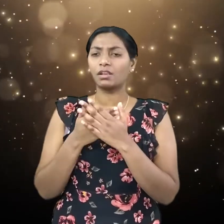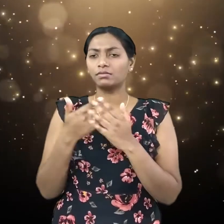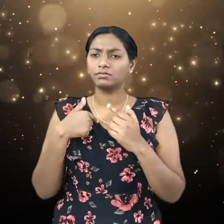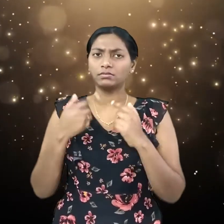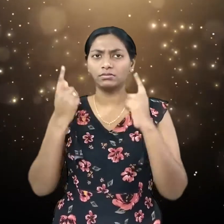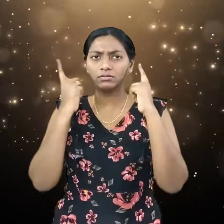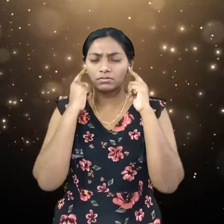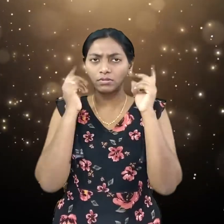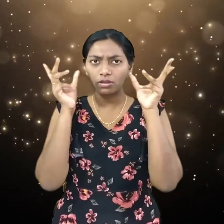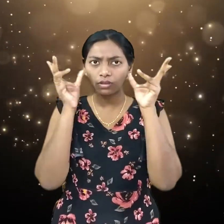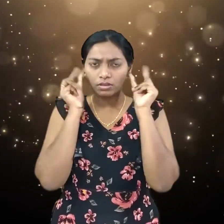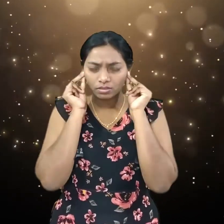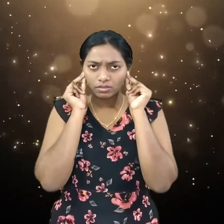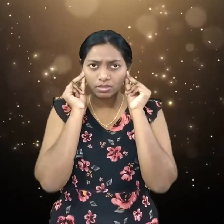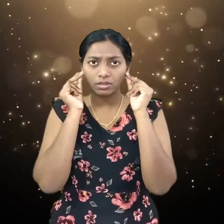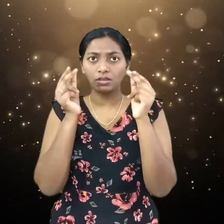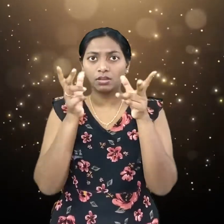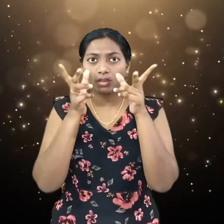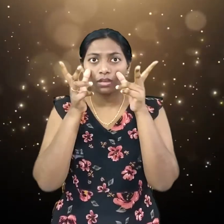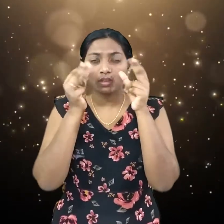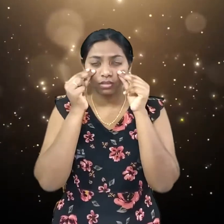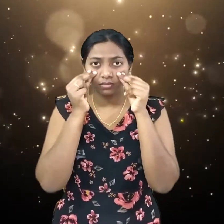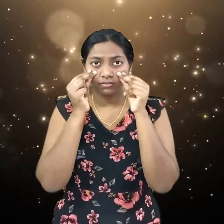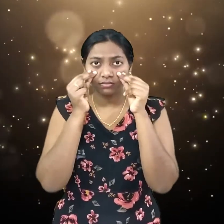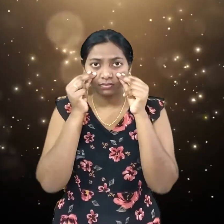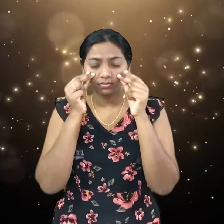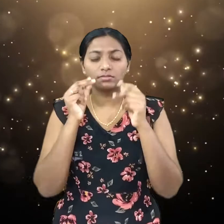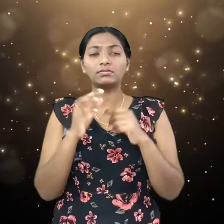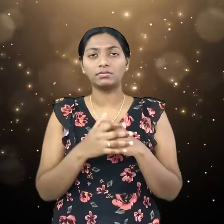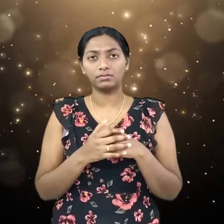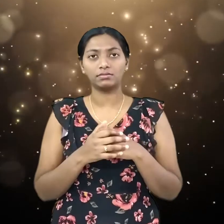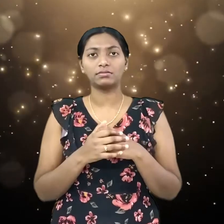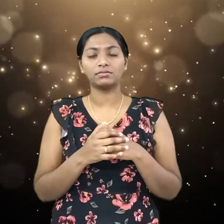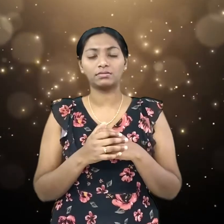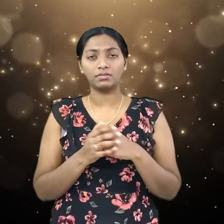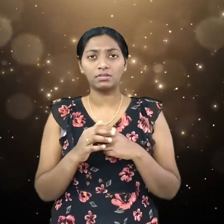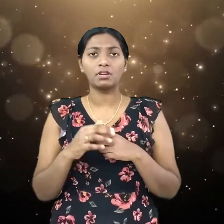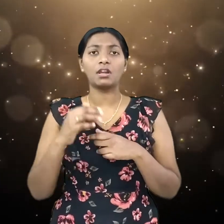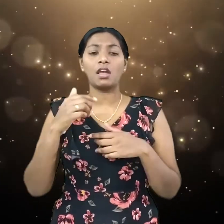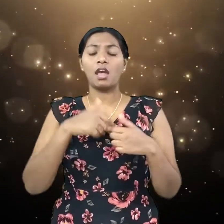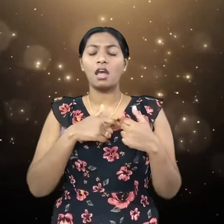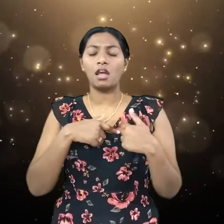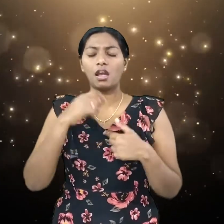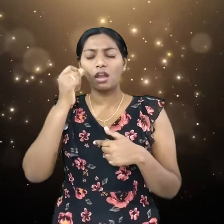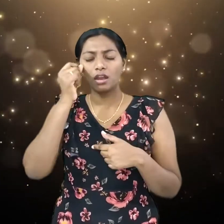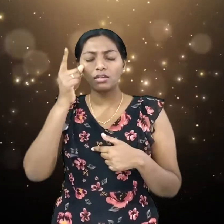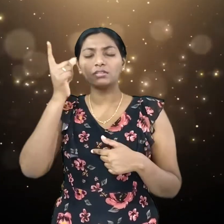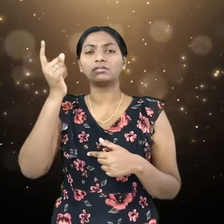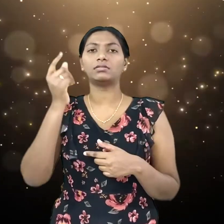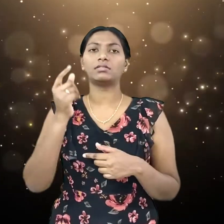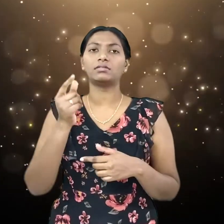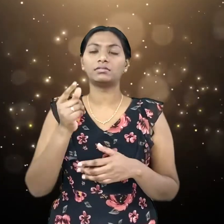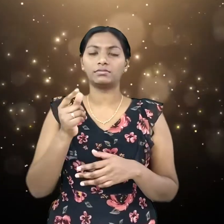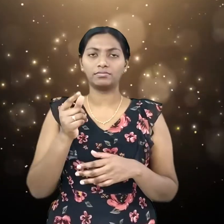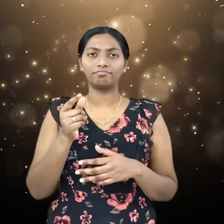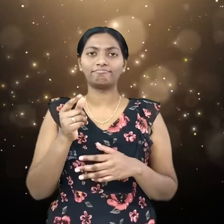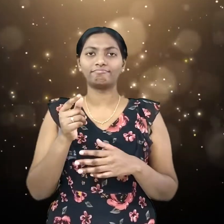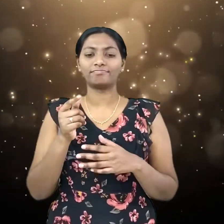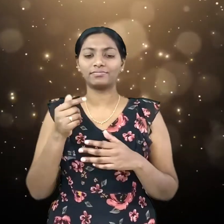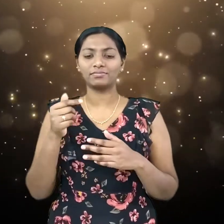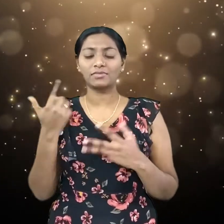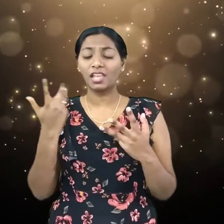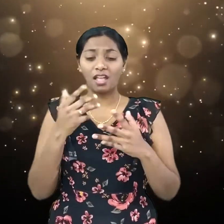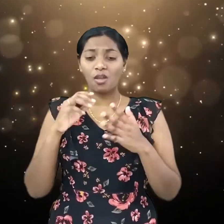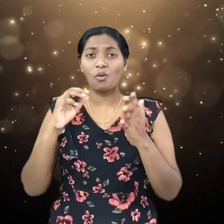हमारे पास सुनने वाले कान, देखने वाली आंखें, समझने वाला हृदय